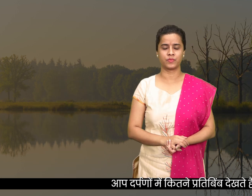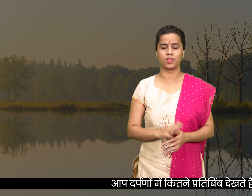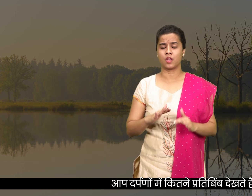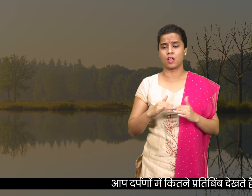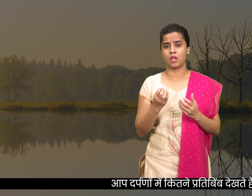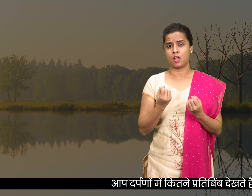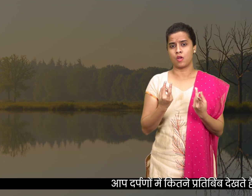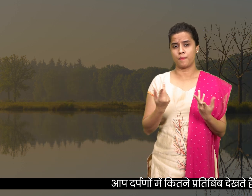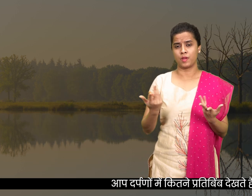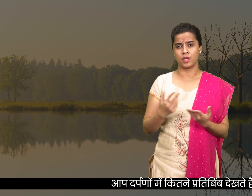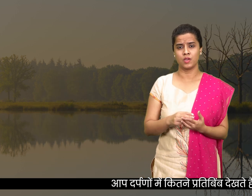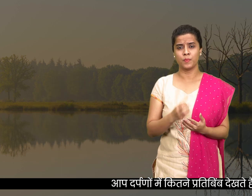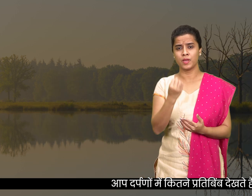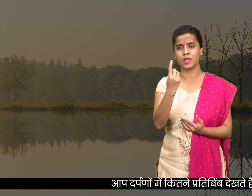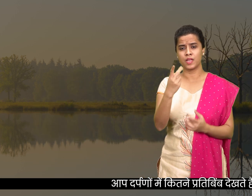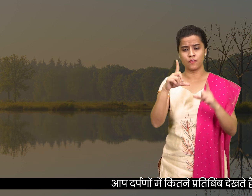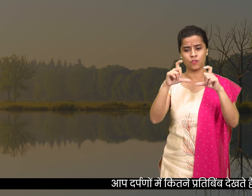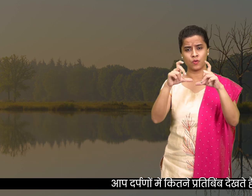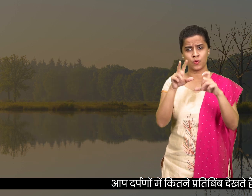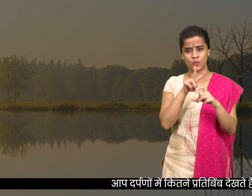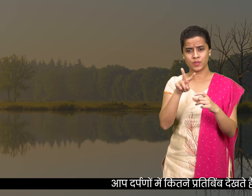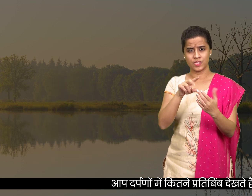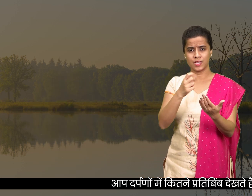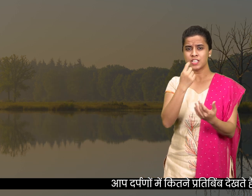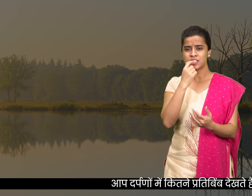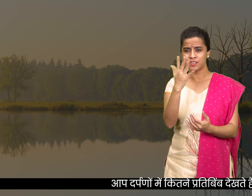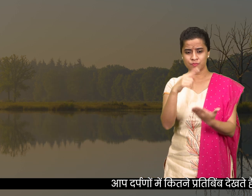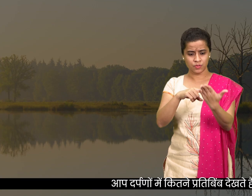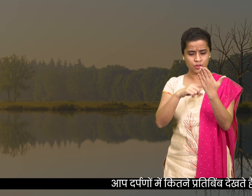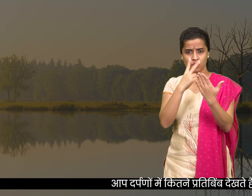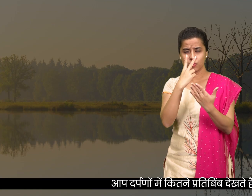आप दर्पणों में कितने प्रतिबिंब देखते हैं?